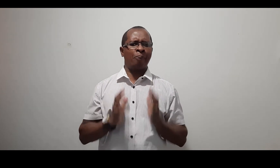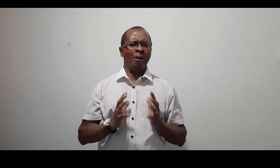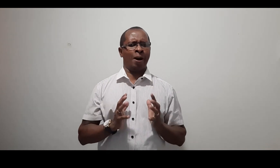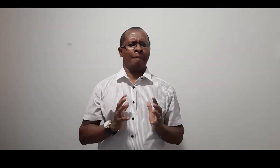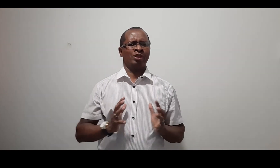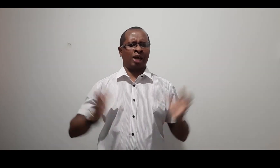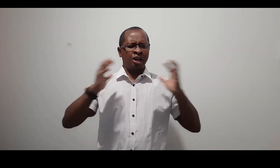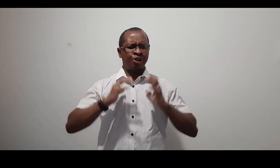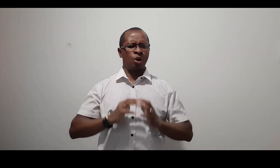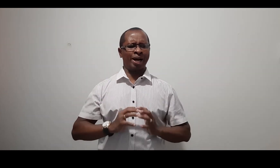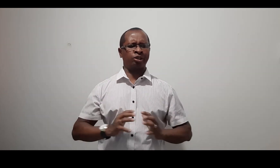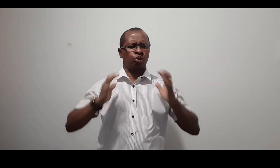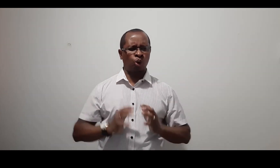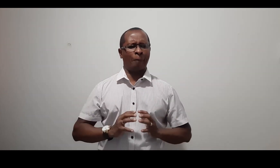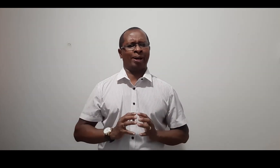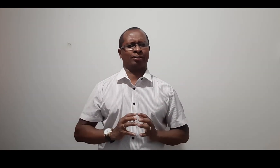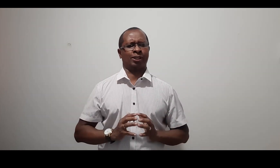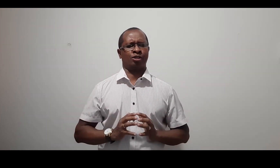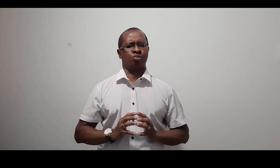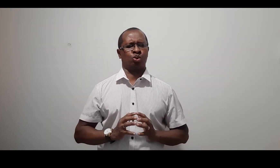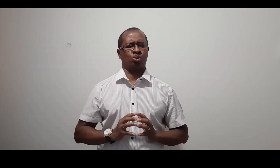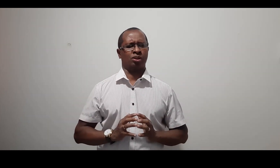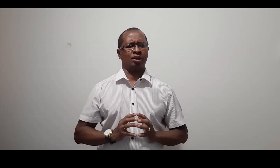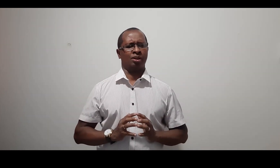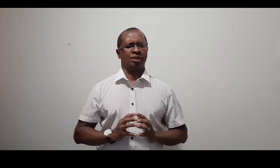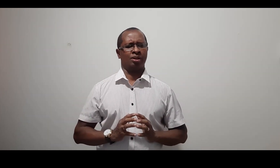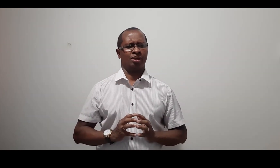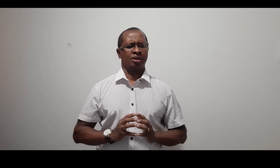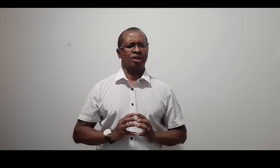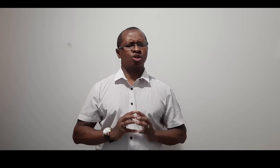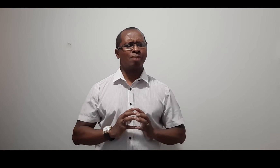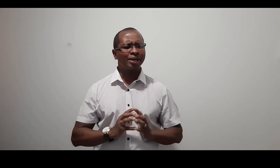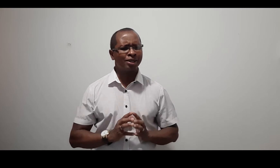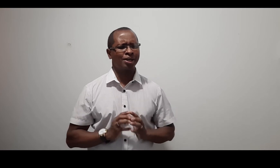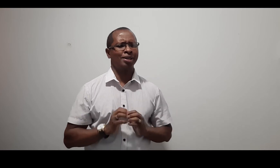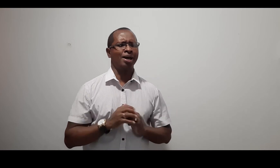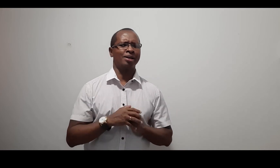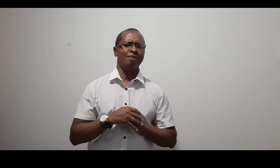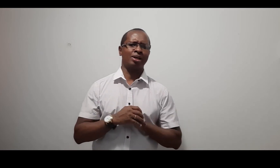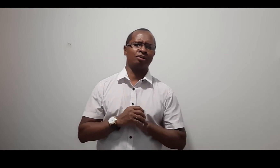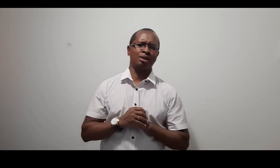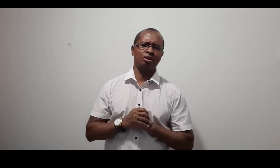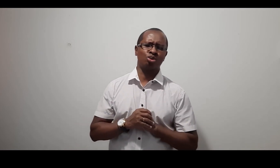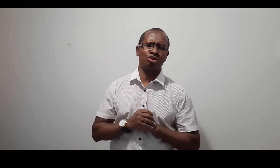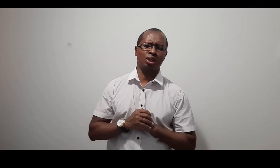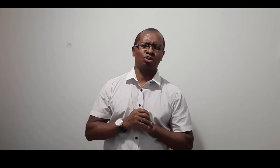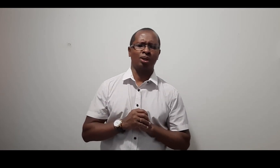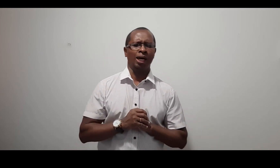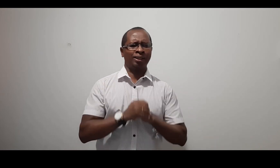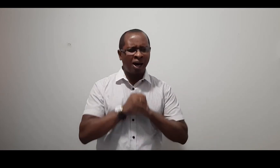fanompoana, kanefa ny ao anaty ao taolam-paty raha tsy mijoro. Somary enjana ihany ry havana ny tenin'i Jesosy eto,